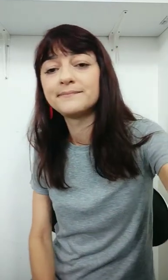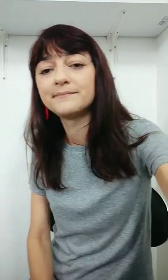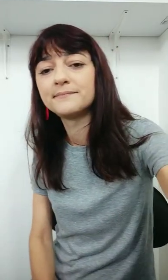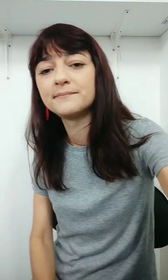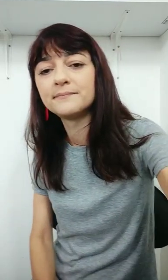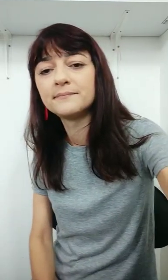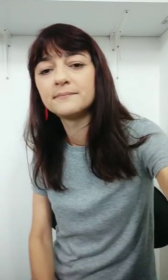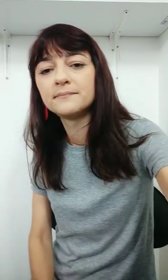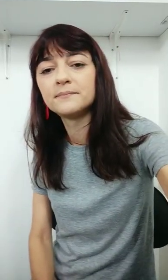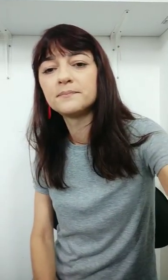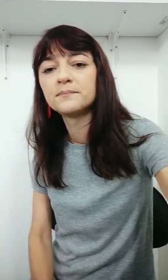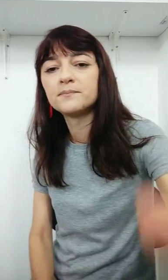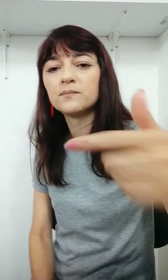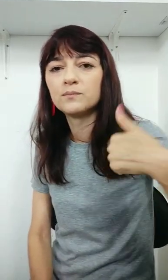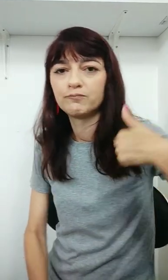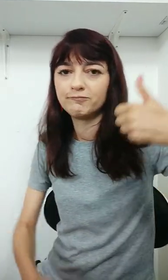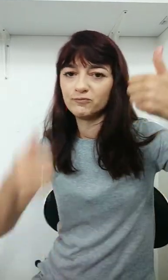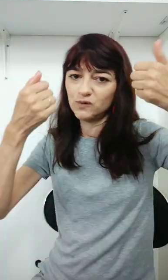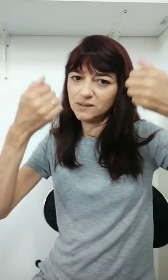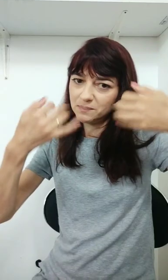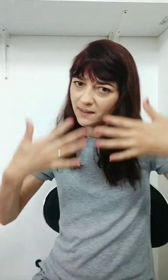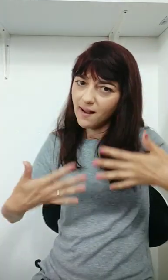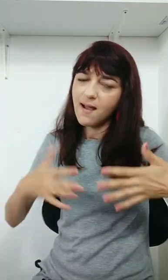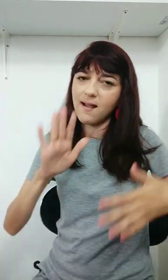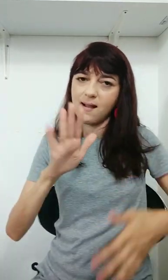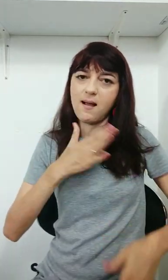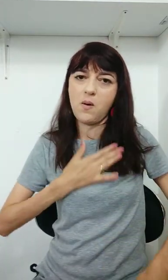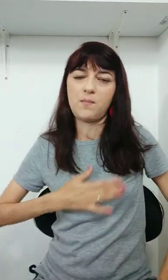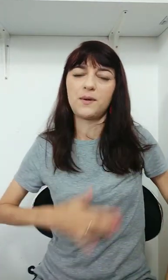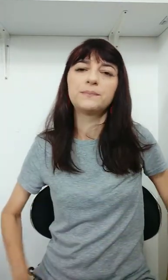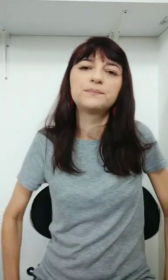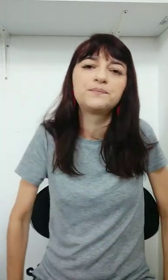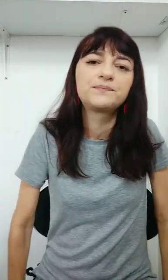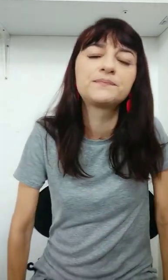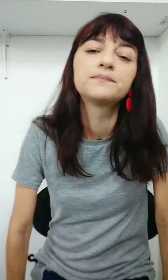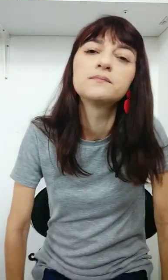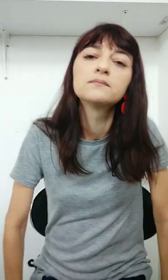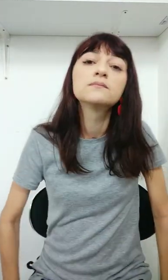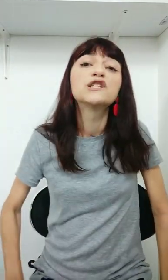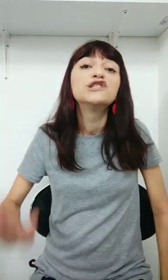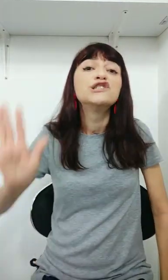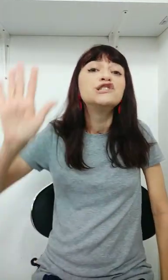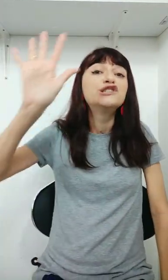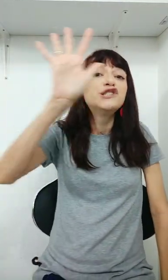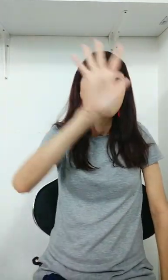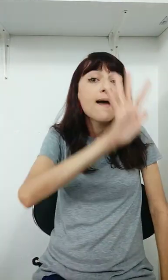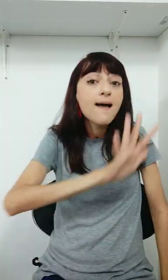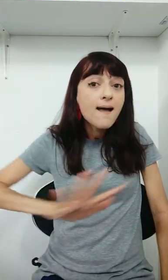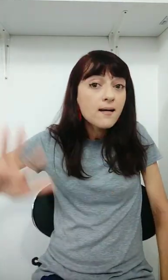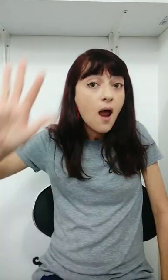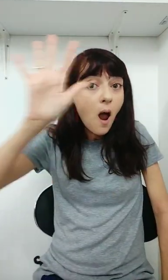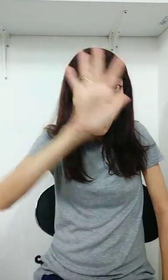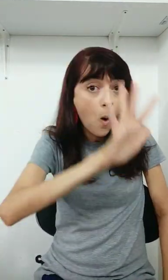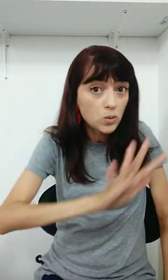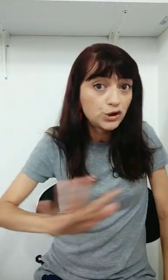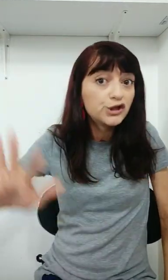ouvinte faz que o surdo se sente ofendido? Por que existe esse, como se fosse o preconceito, esse afastamento dos ouvintes?